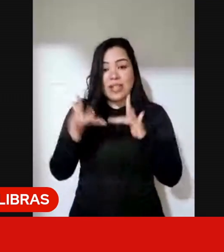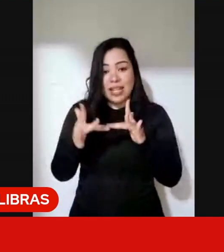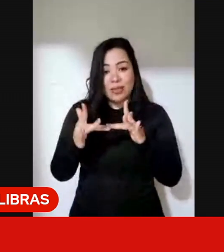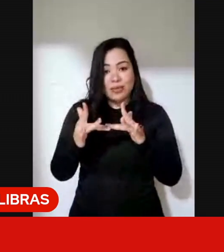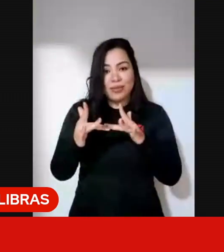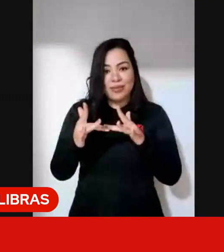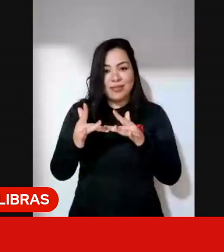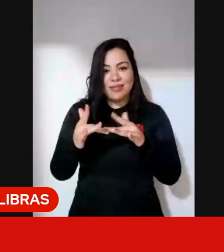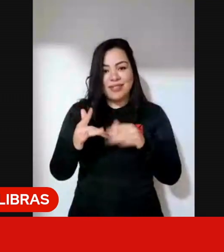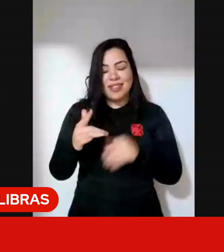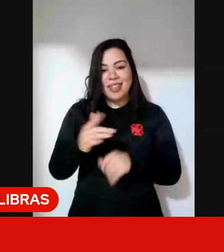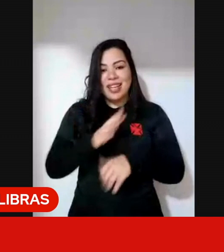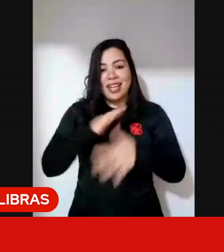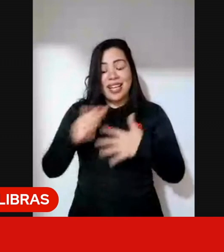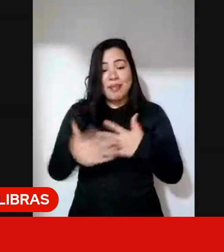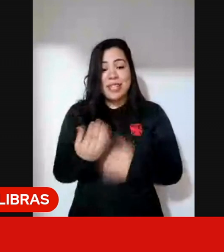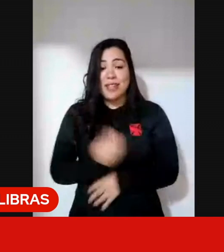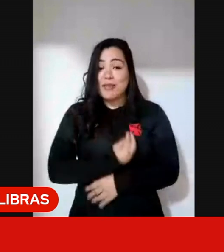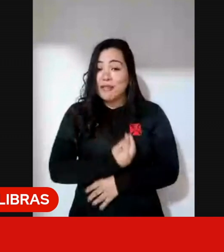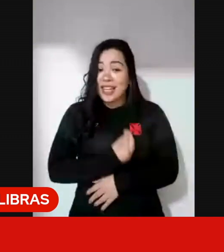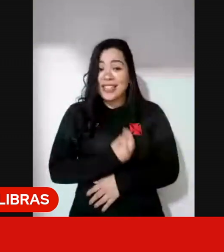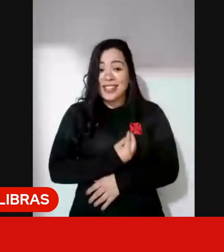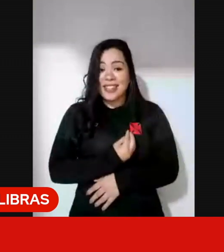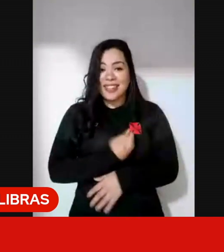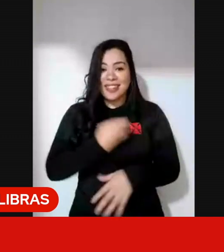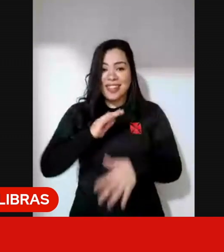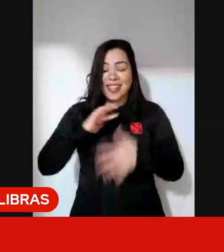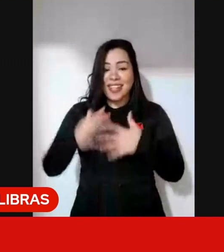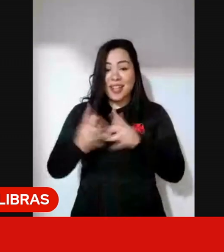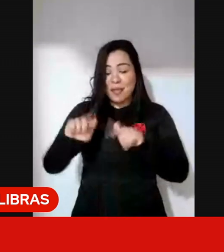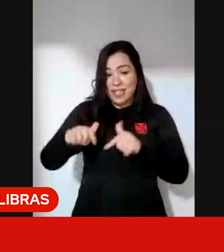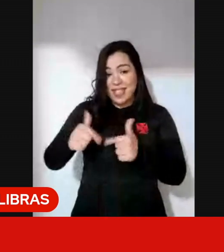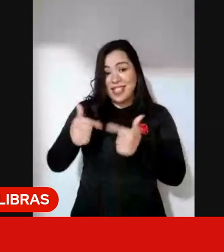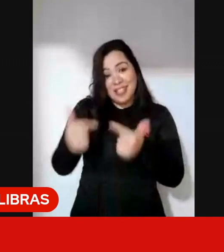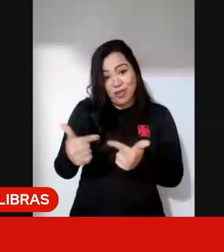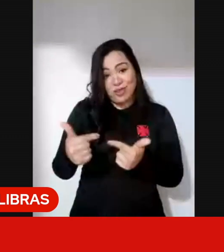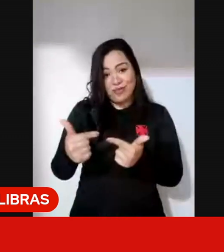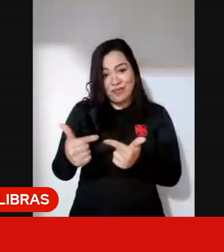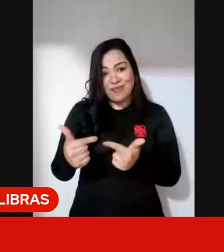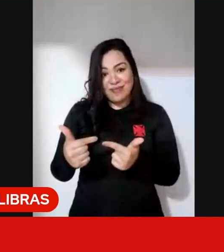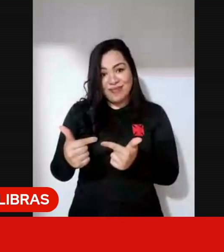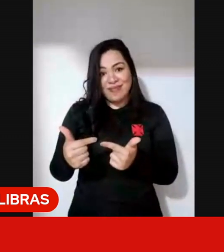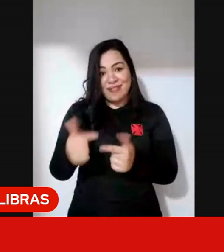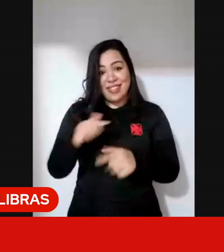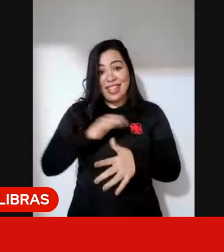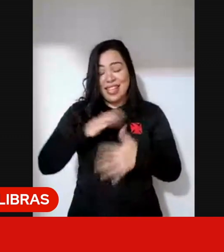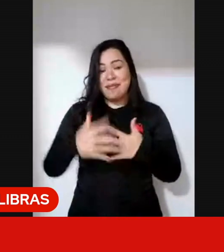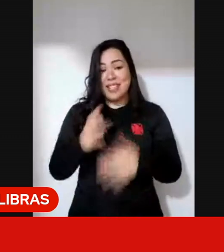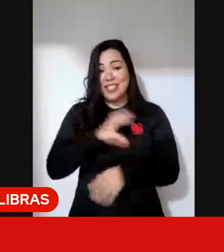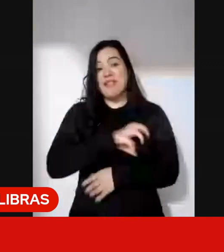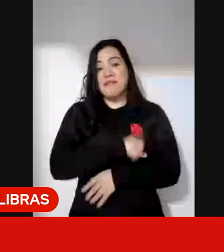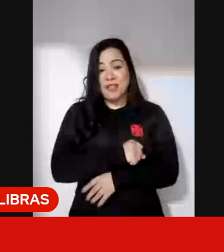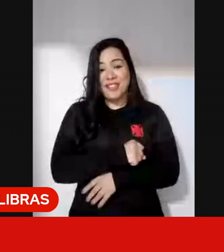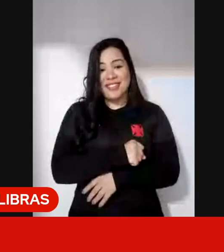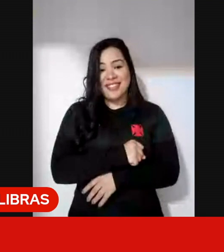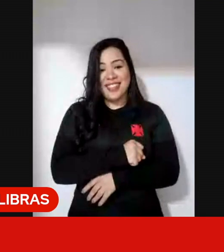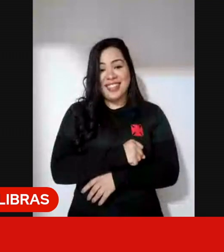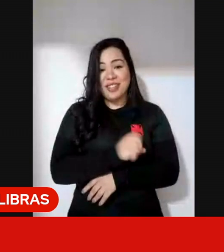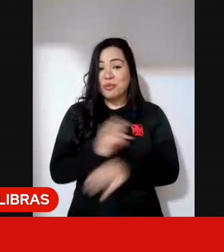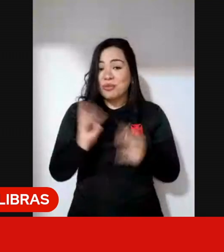é contato, Libras é vivência, Libras é ação, Libras é